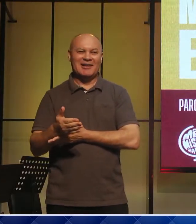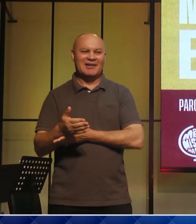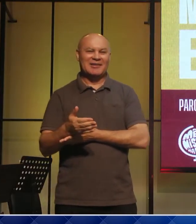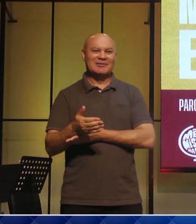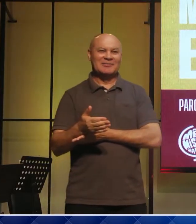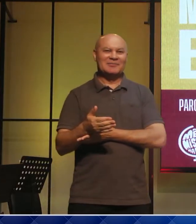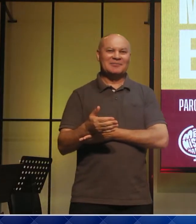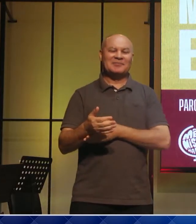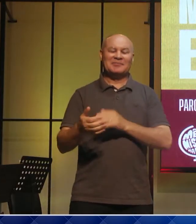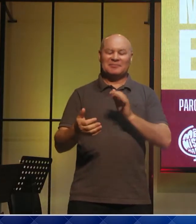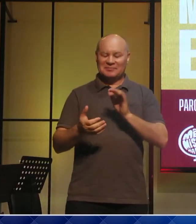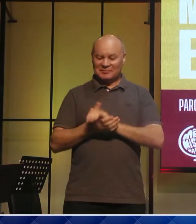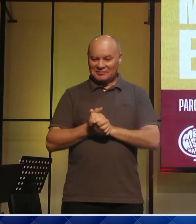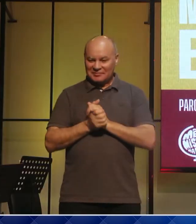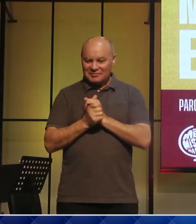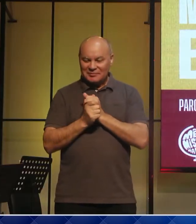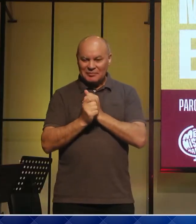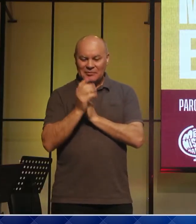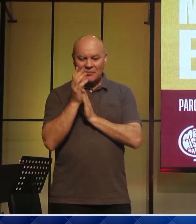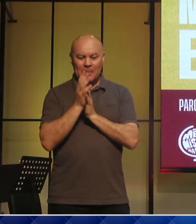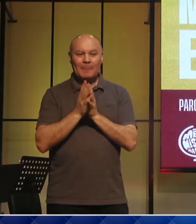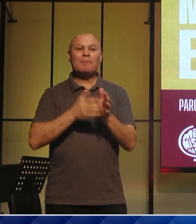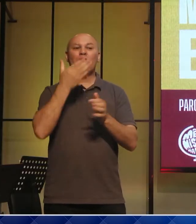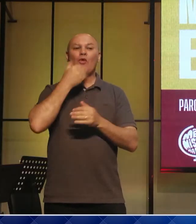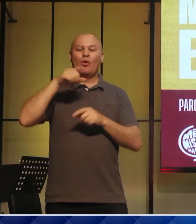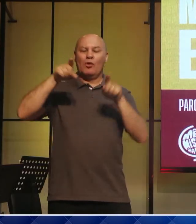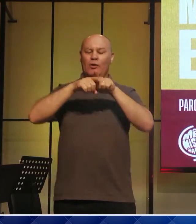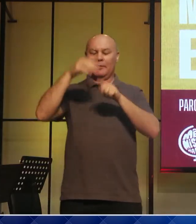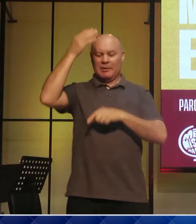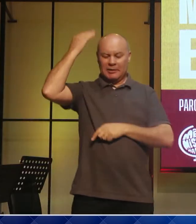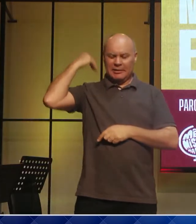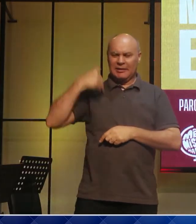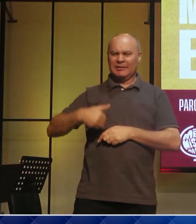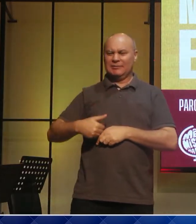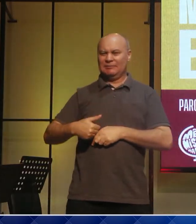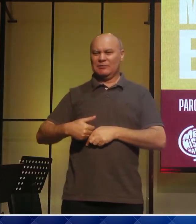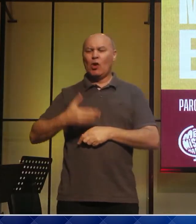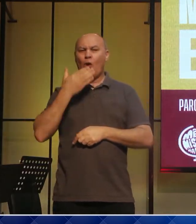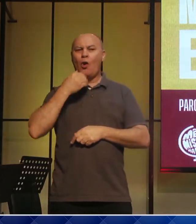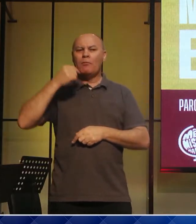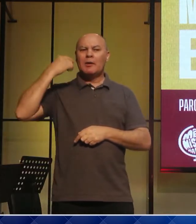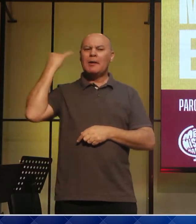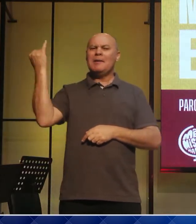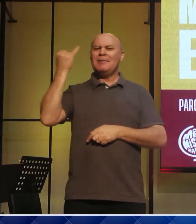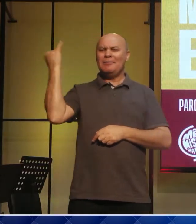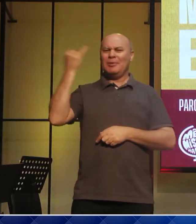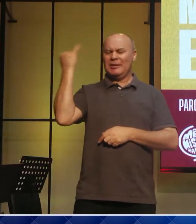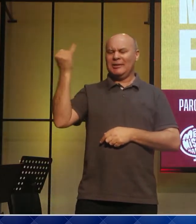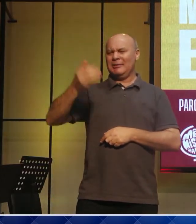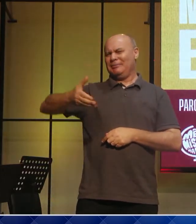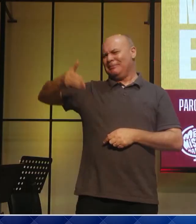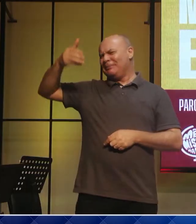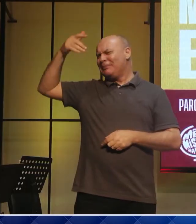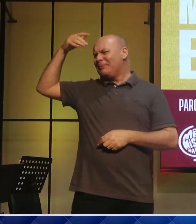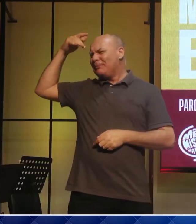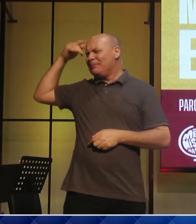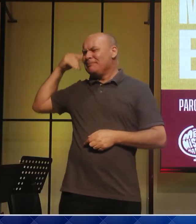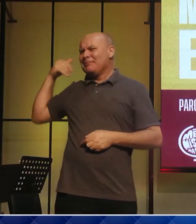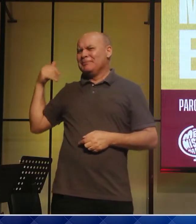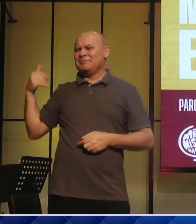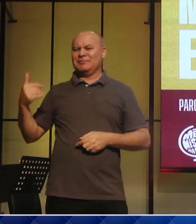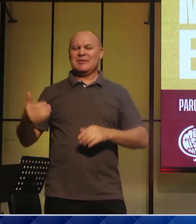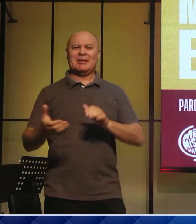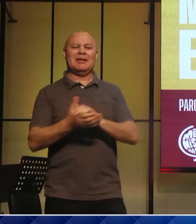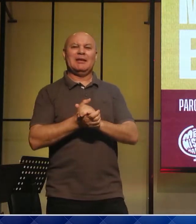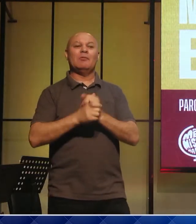Lewis. John Stott, um dos 10 pessoas mais importantes do século passado, ele